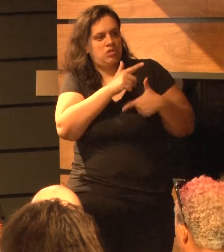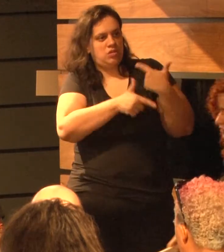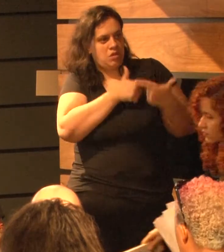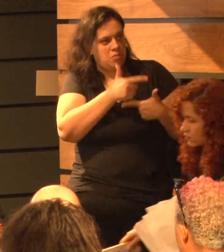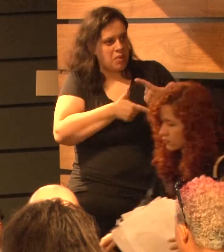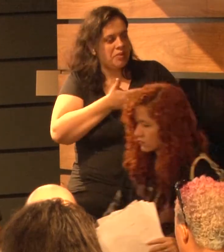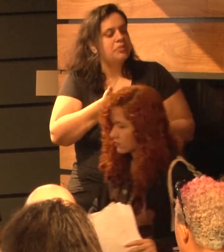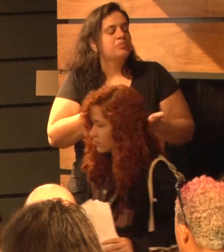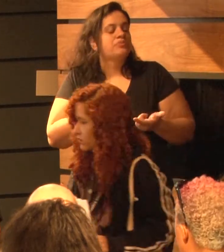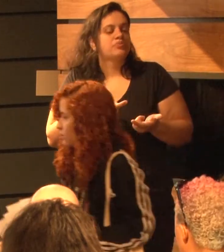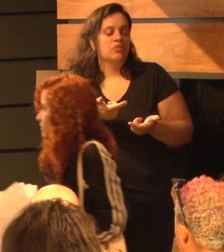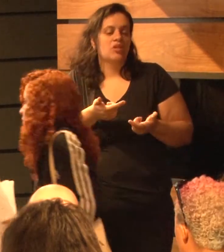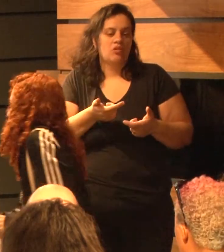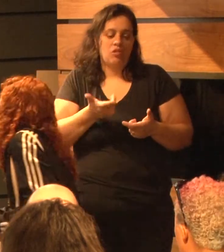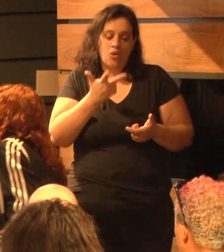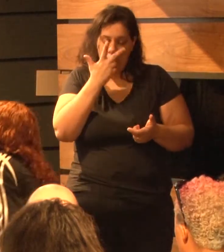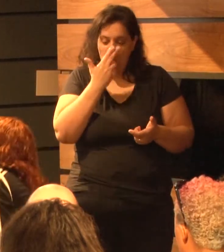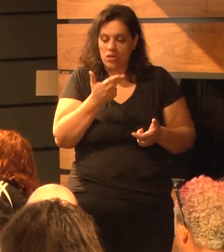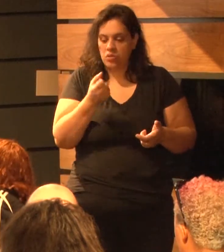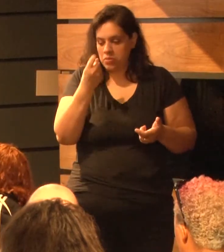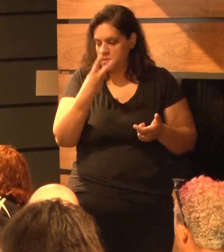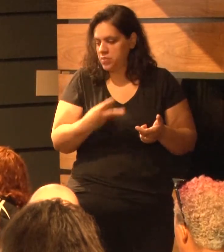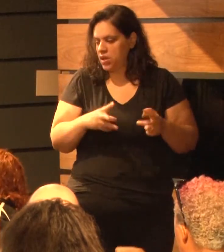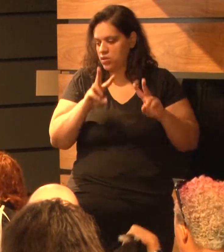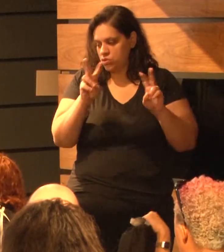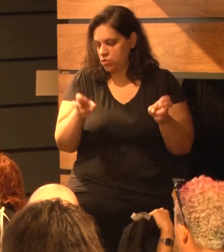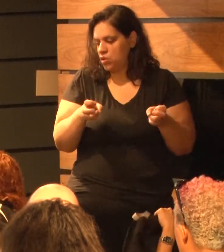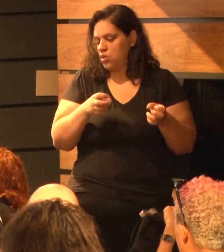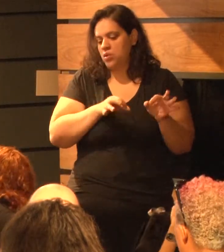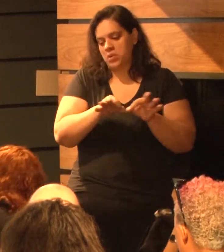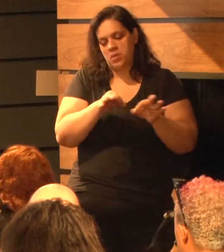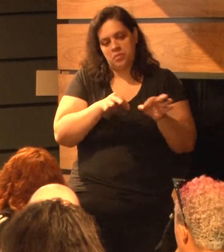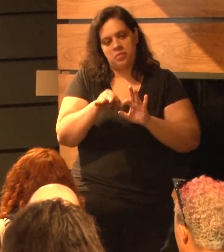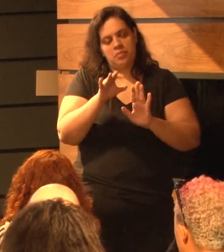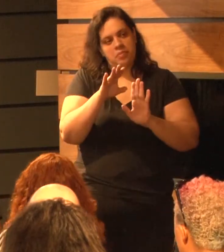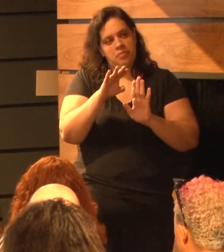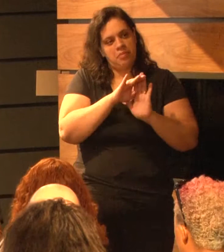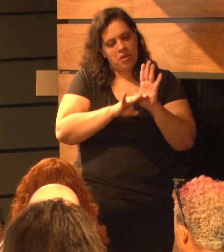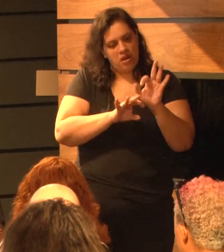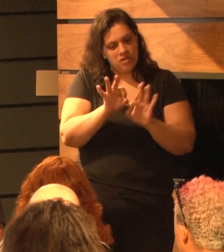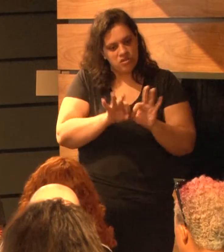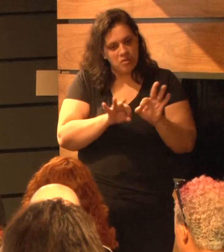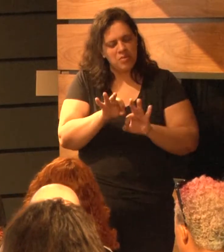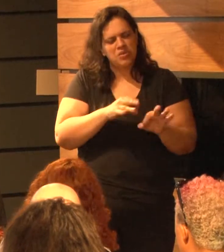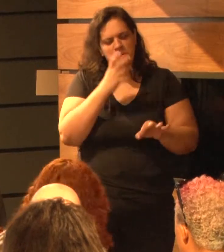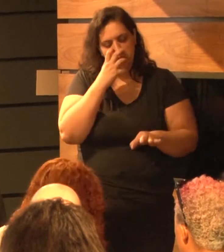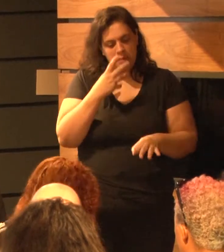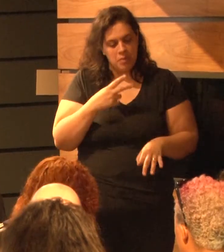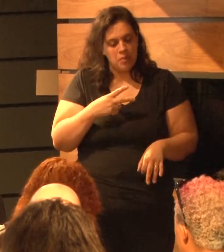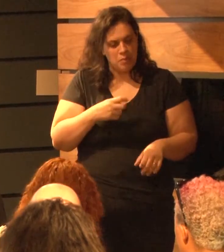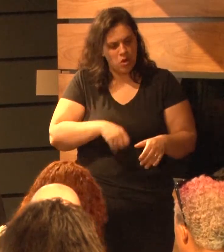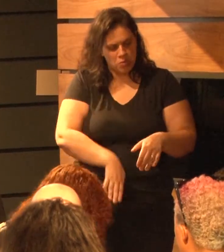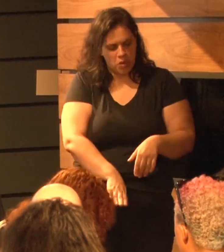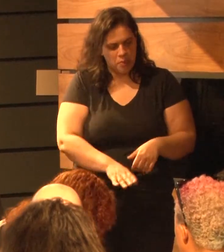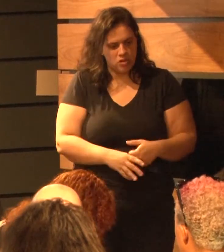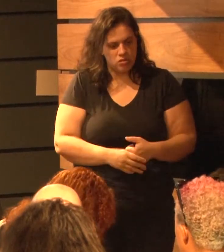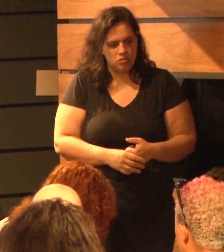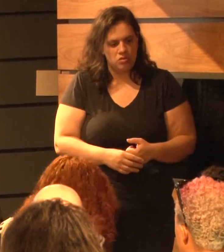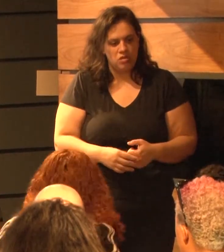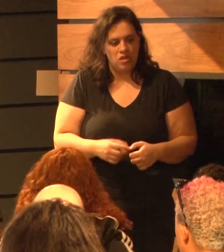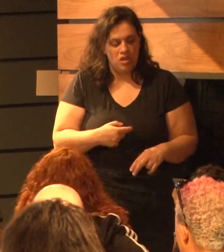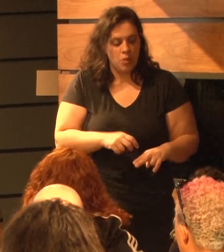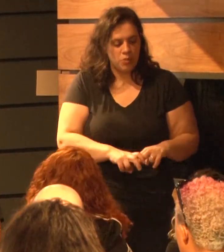E é isso, assim, eu acho que falar de planejamento hoje dá uma sensação de que a gente está falando um tema